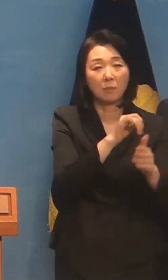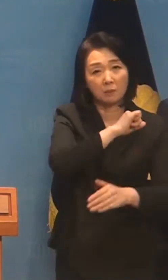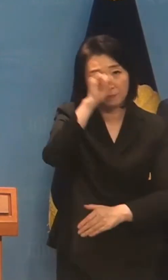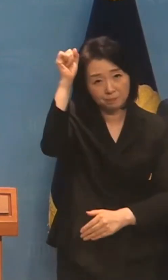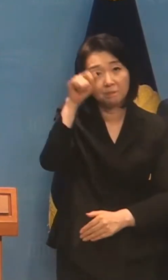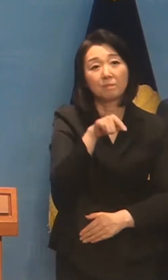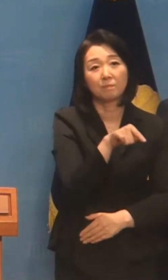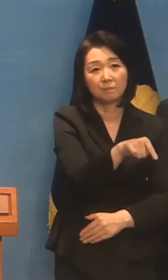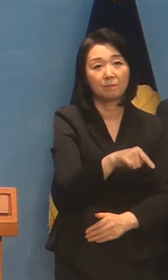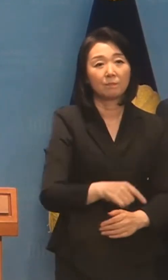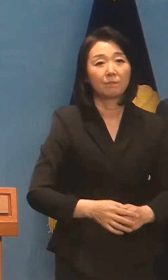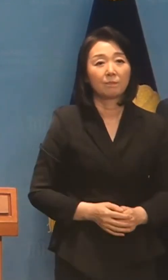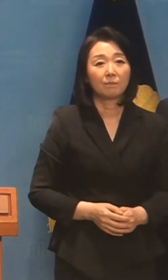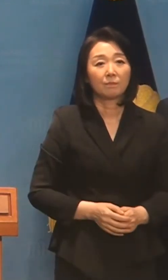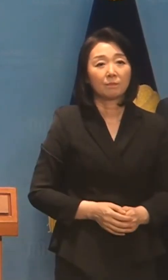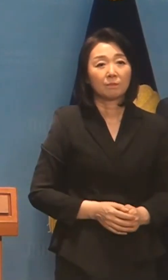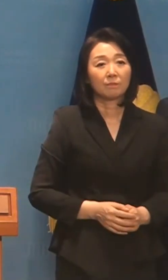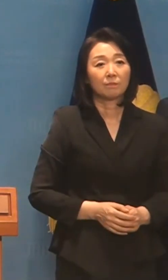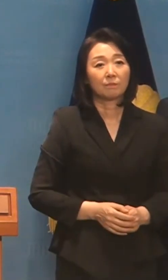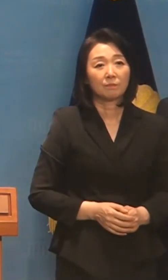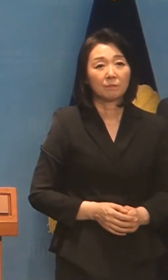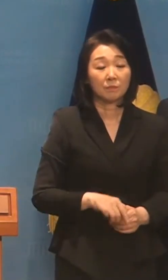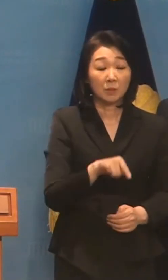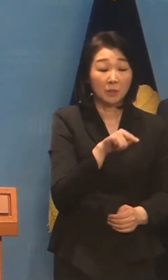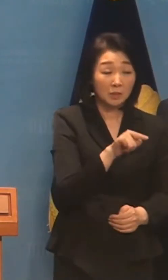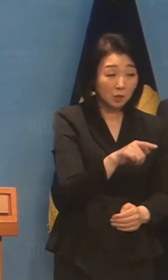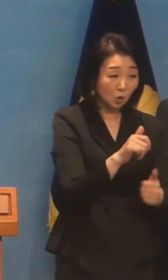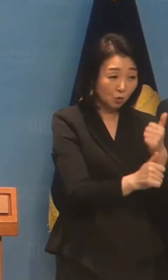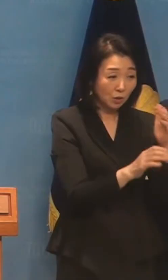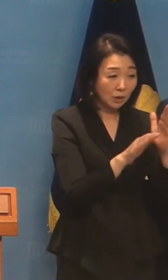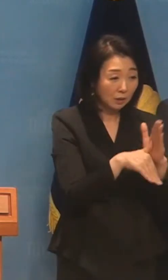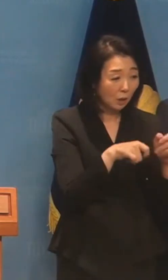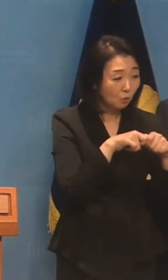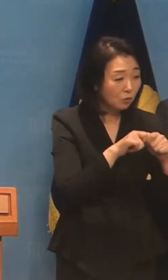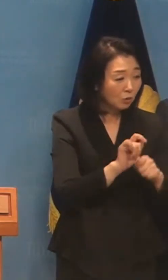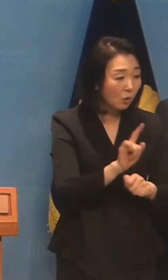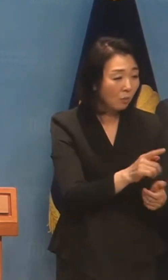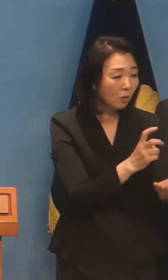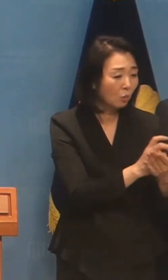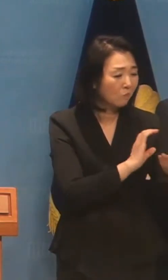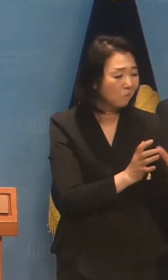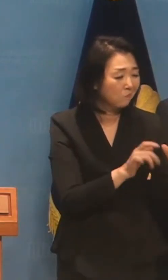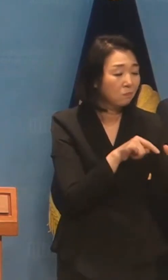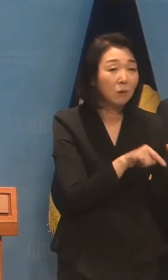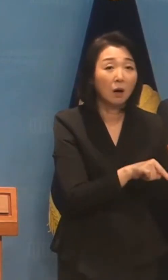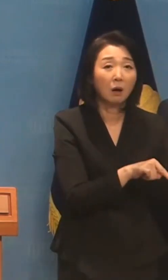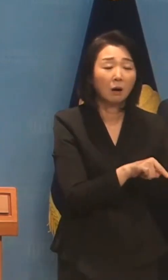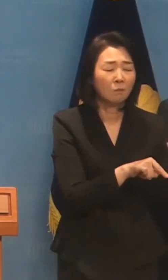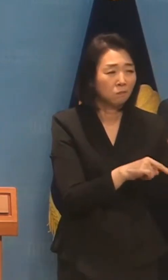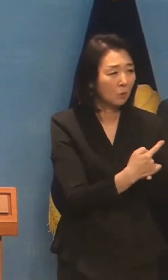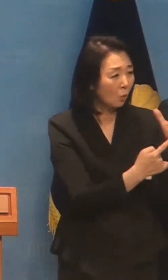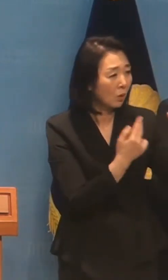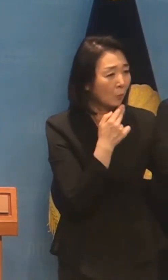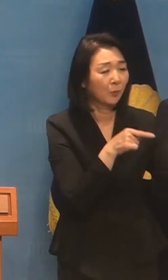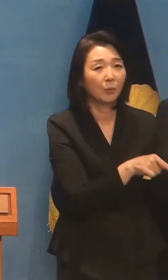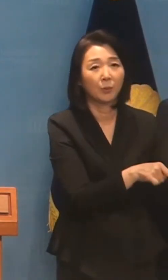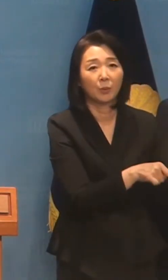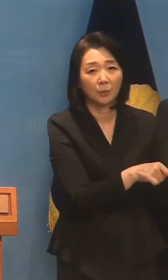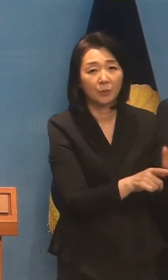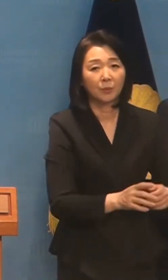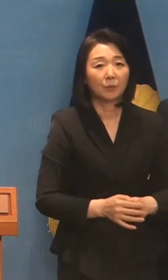통과시키는 형태를 보였습니다. 그리고 이들 위원회에서 구체적으로 어떤 논의가 이루어졌는지 전혀 공개하지 않고